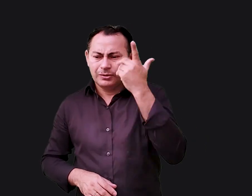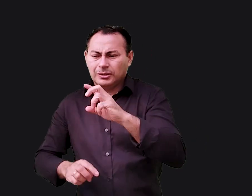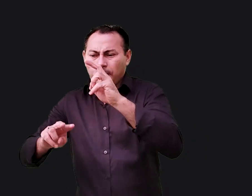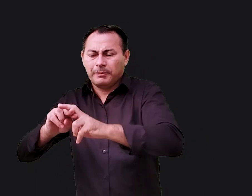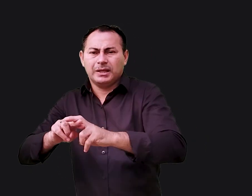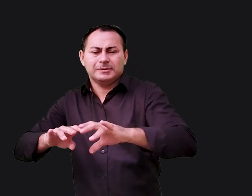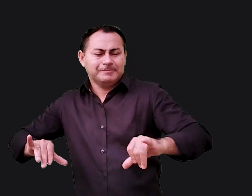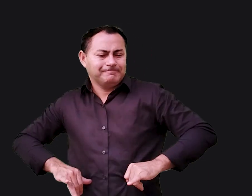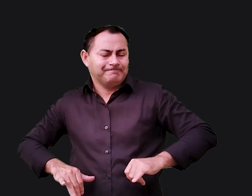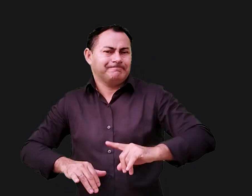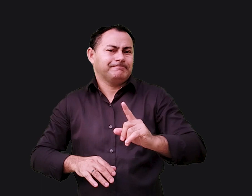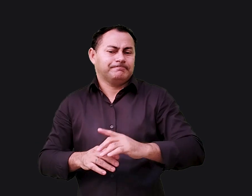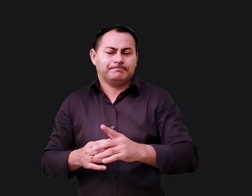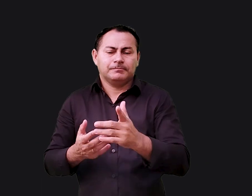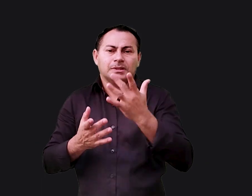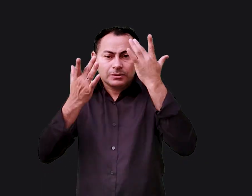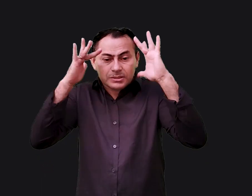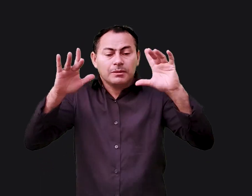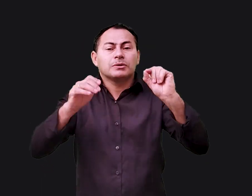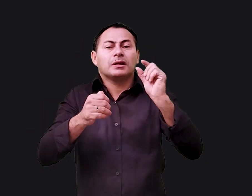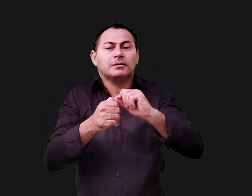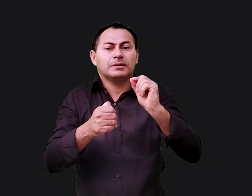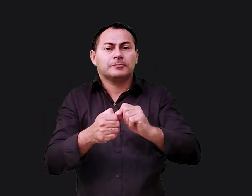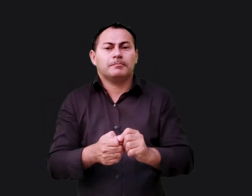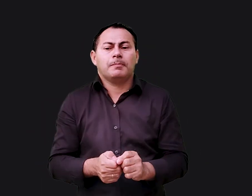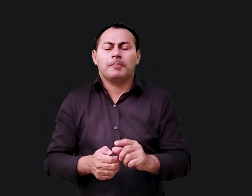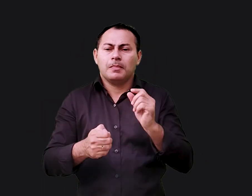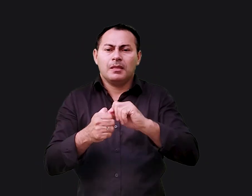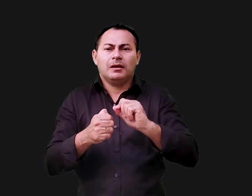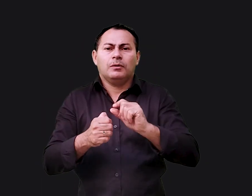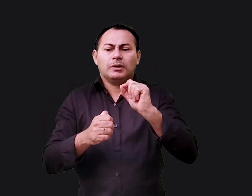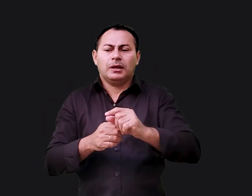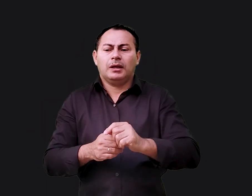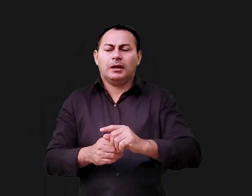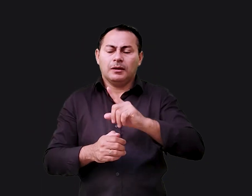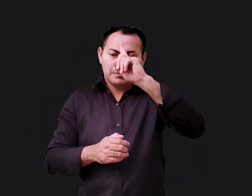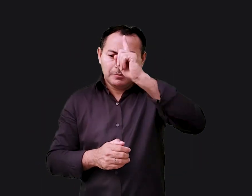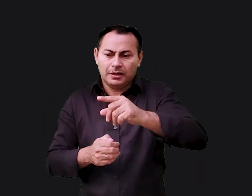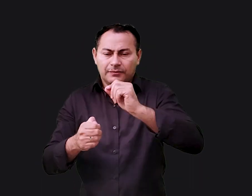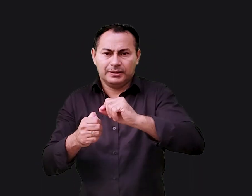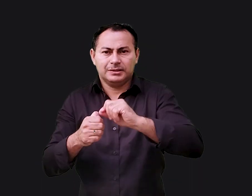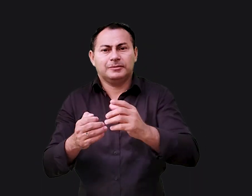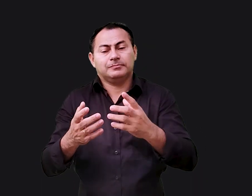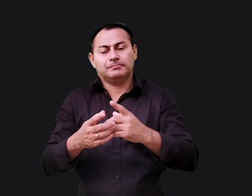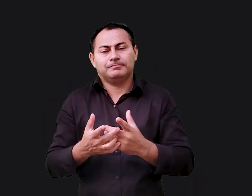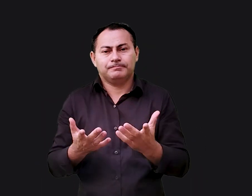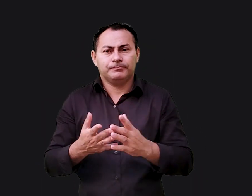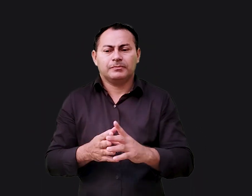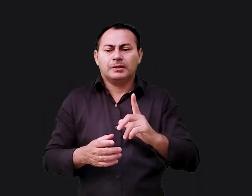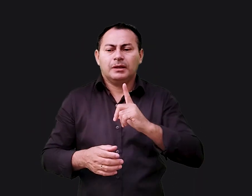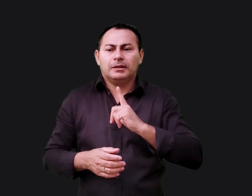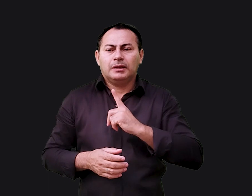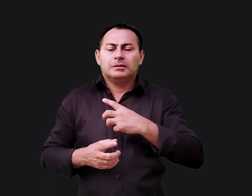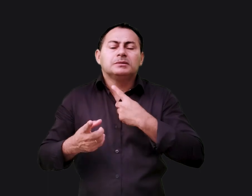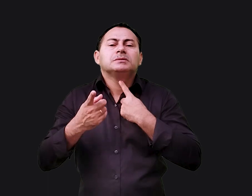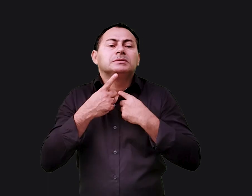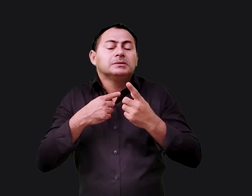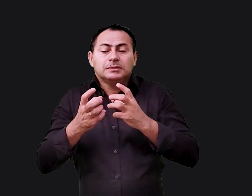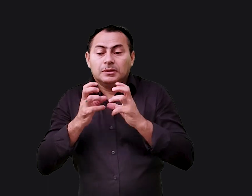pessoas não estão livres não sabem o que querem fazer elas fazem o que são levadas a fazer Elas têm